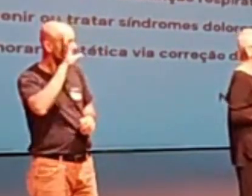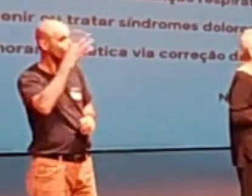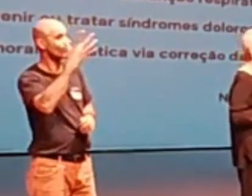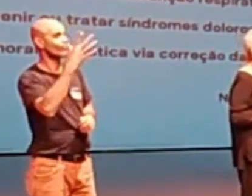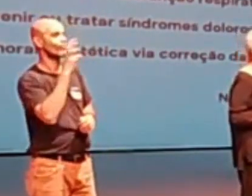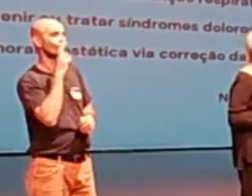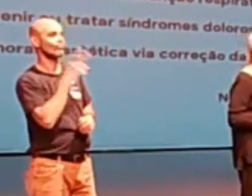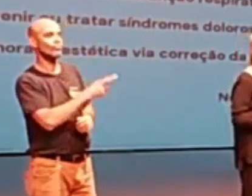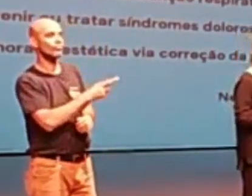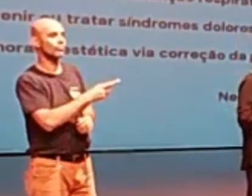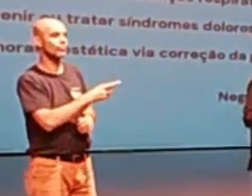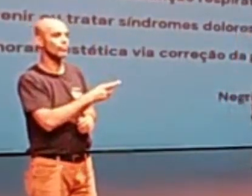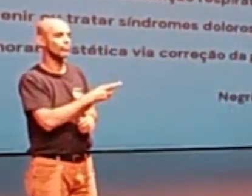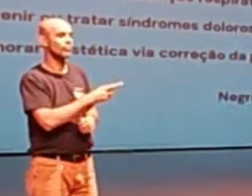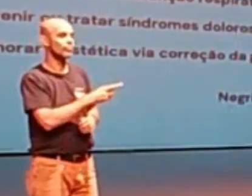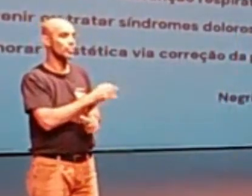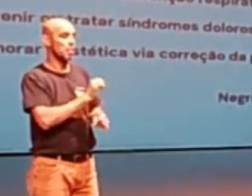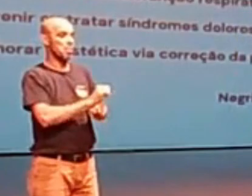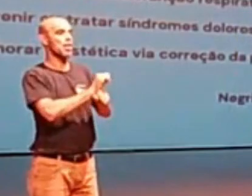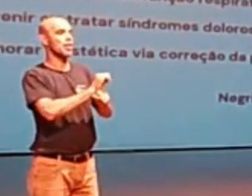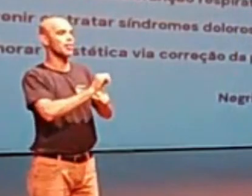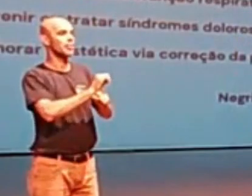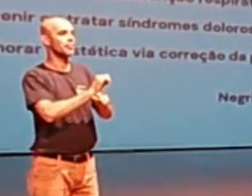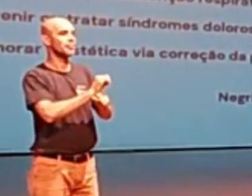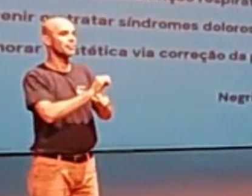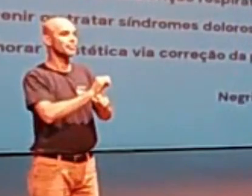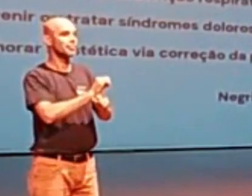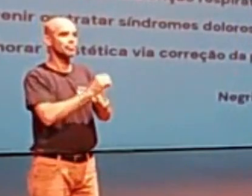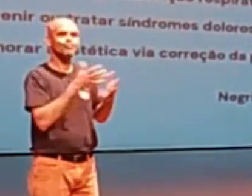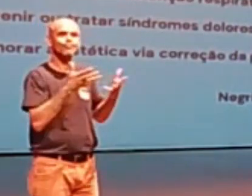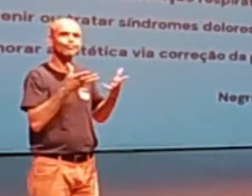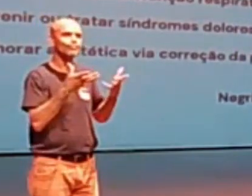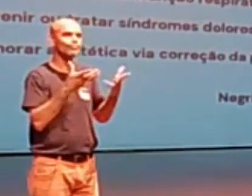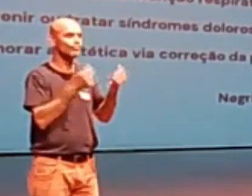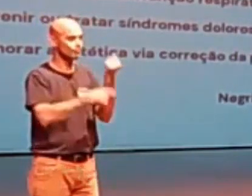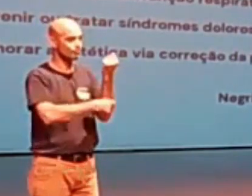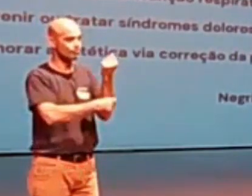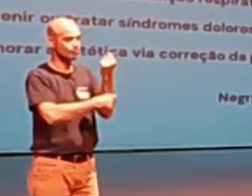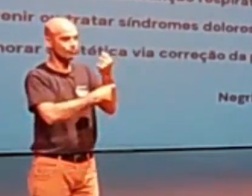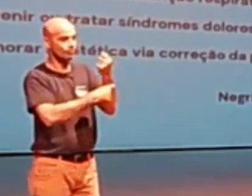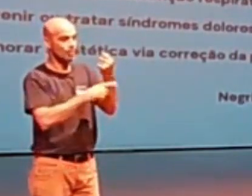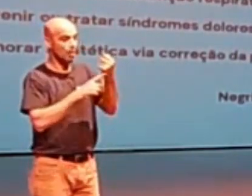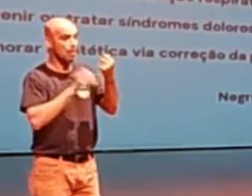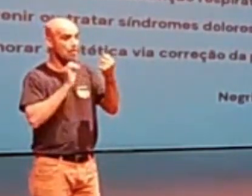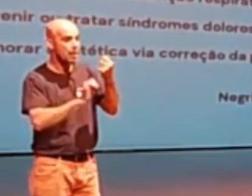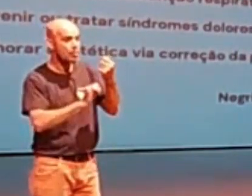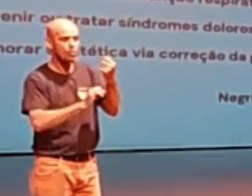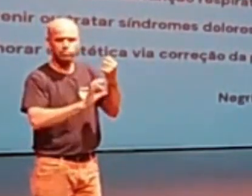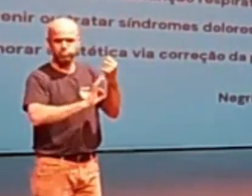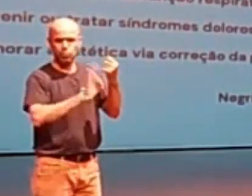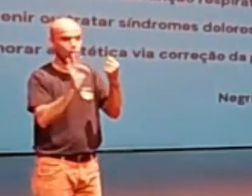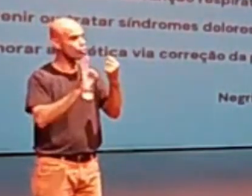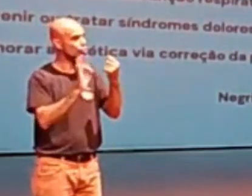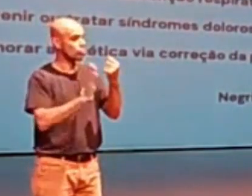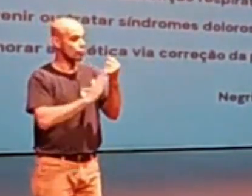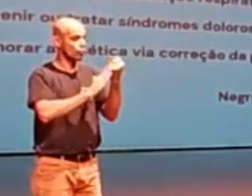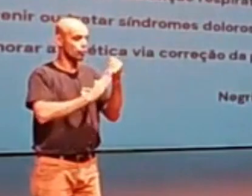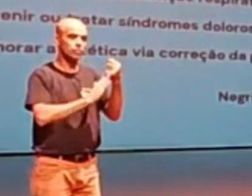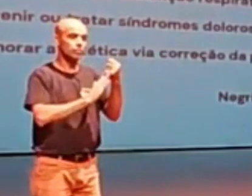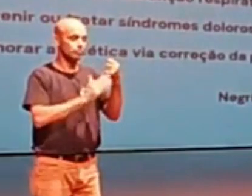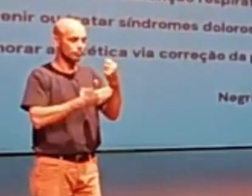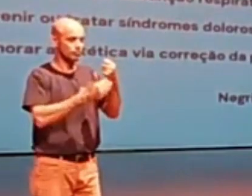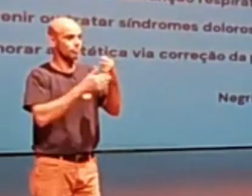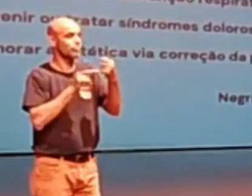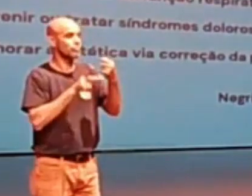a progressão dela, já é considerado fenomenal. E como disse a Priscila ontem, eu acho hoje de manhã, falou, se a